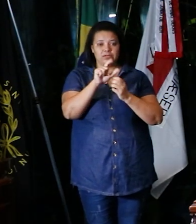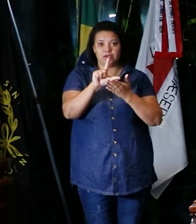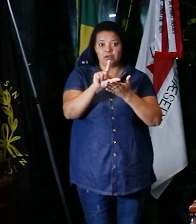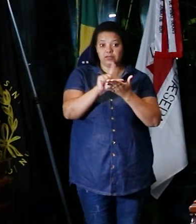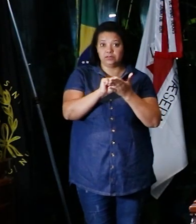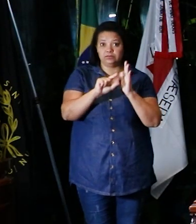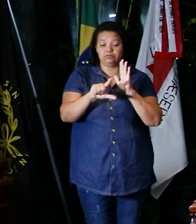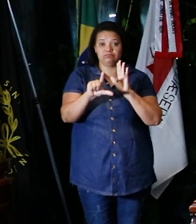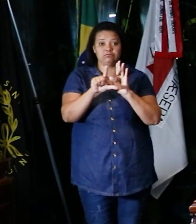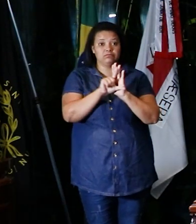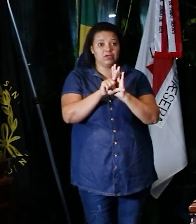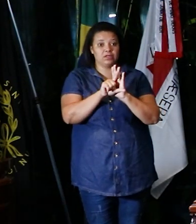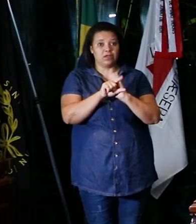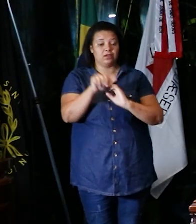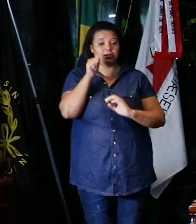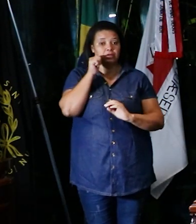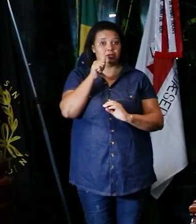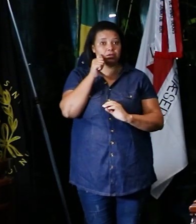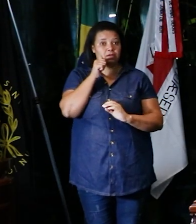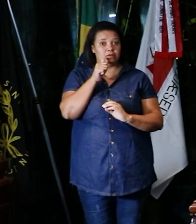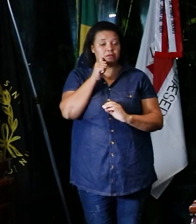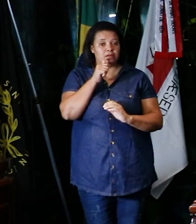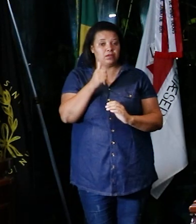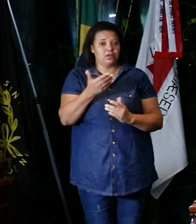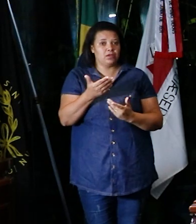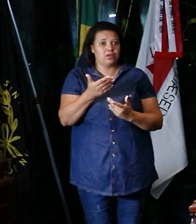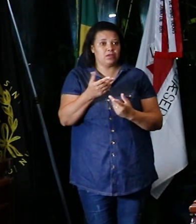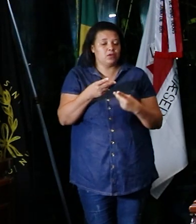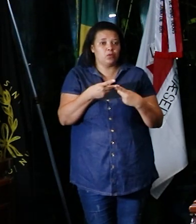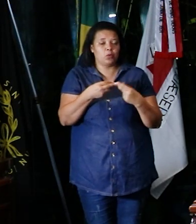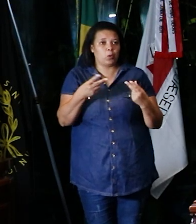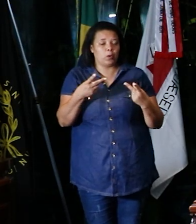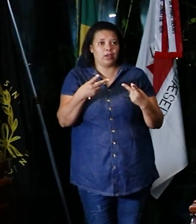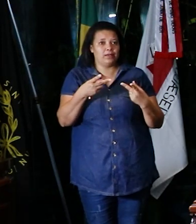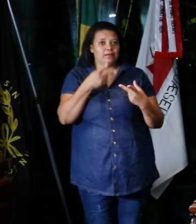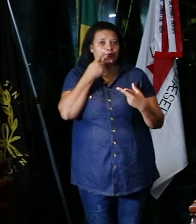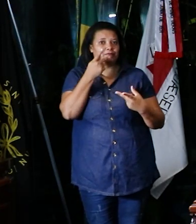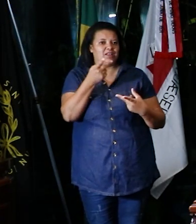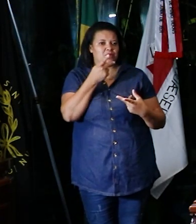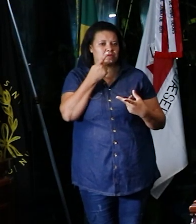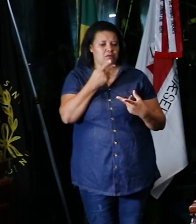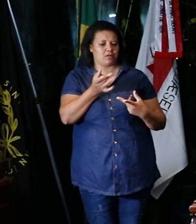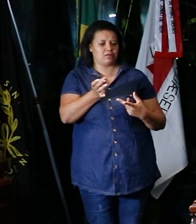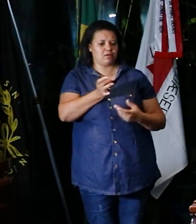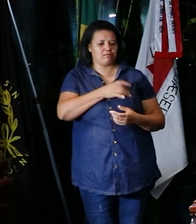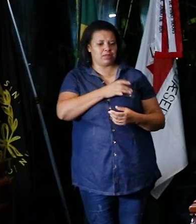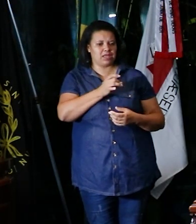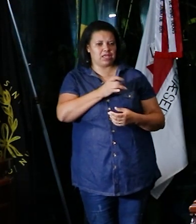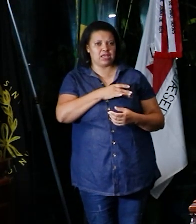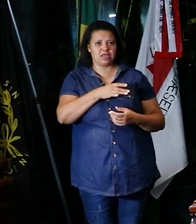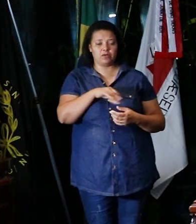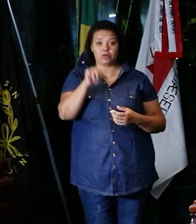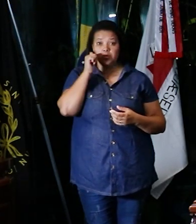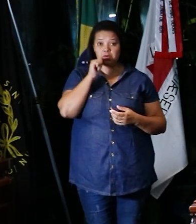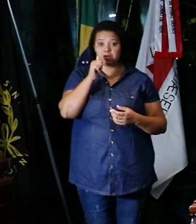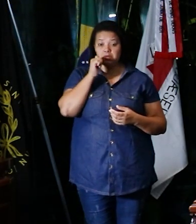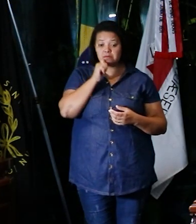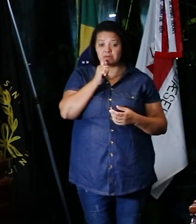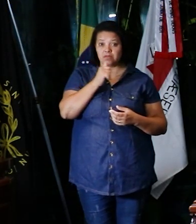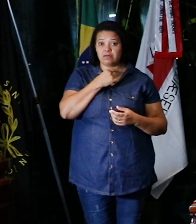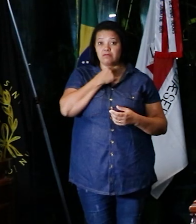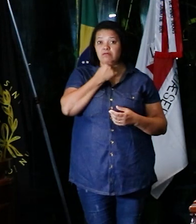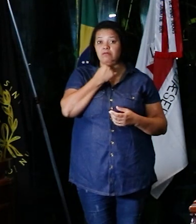não. A menina disse coisas de causar estremeção, pois a voz de uma garota abala